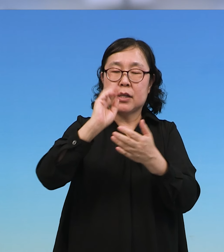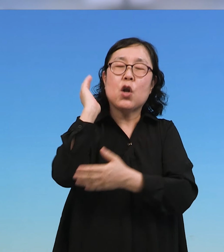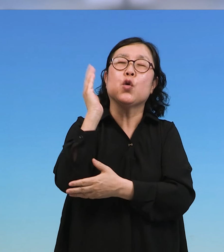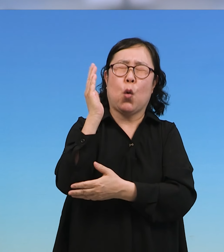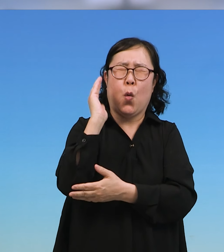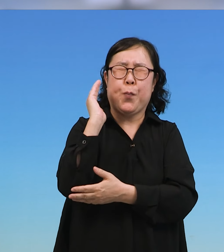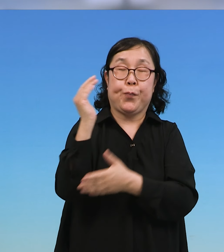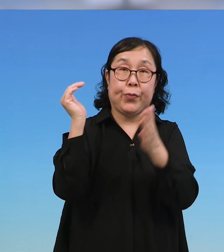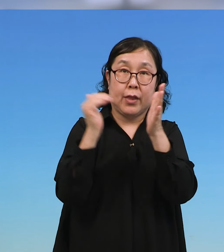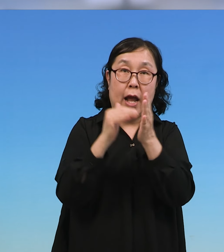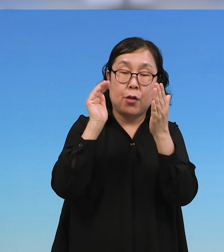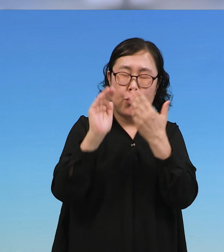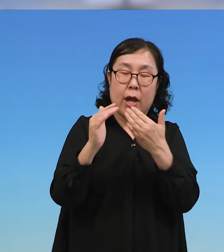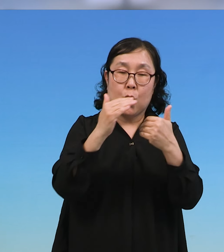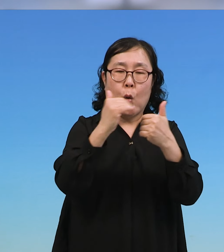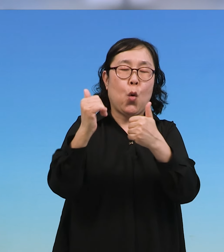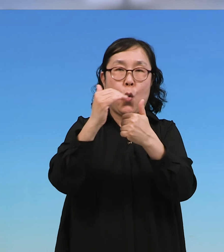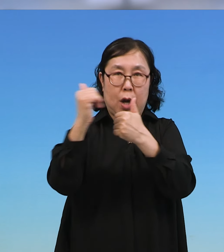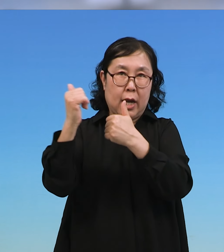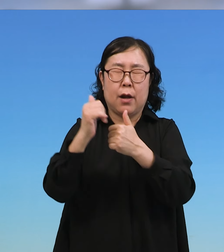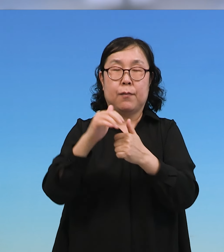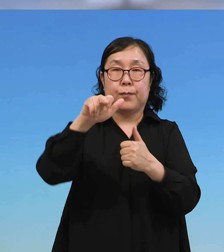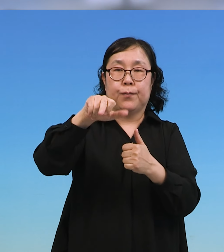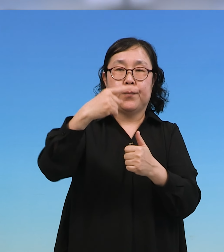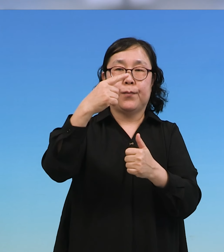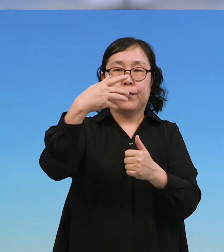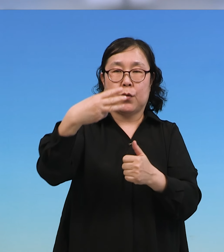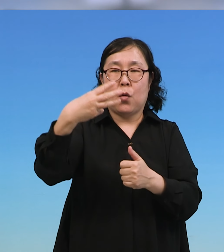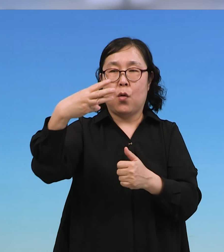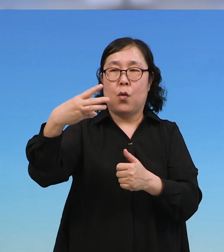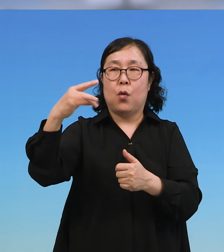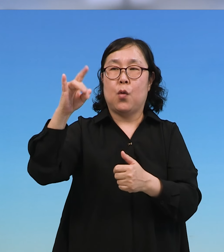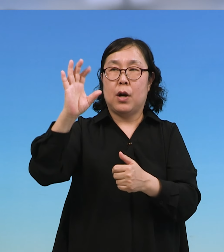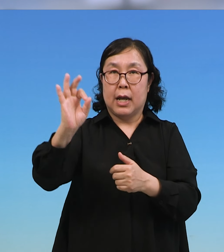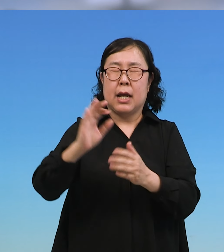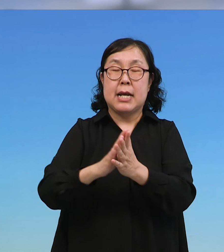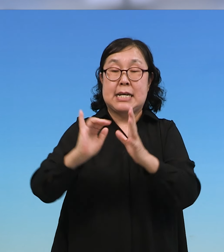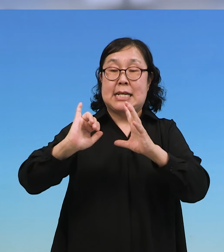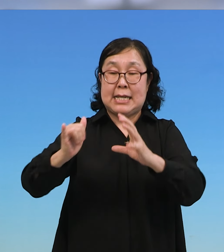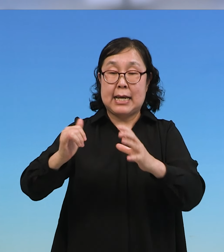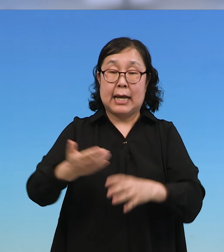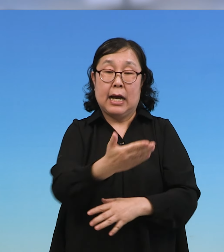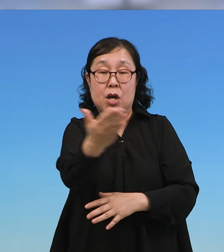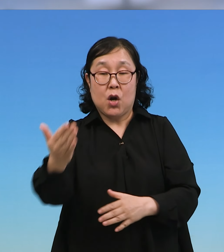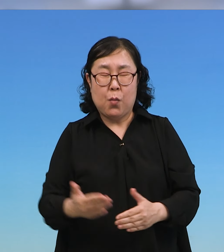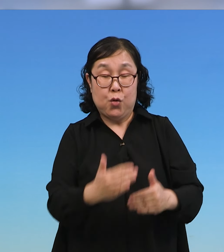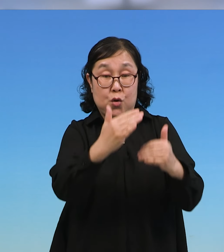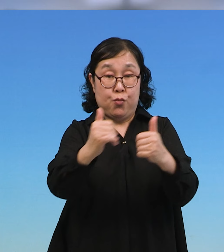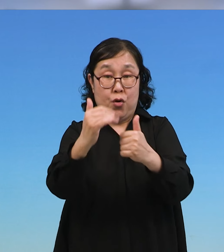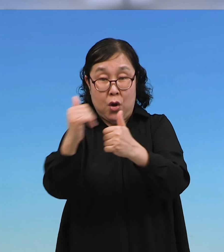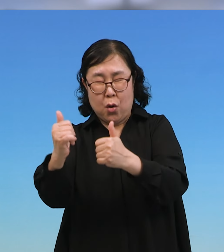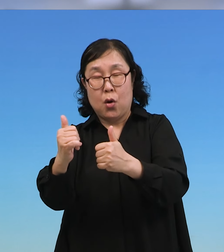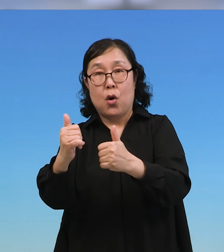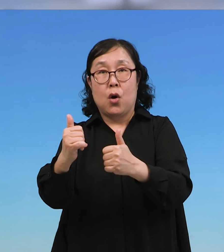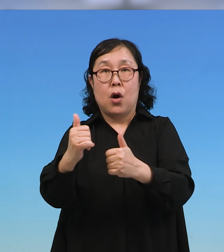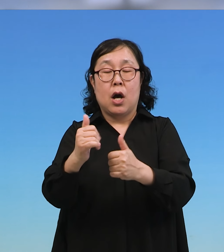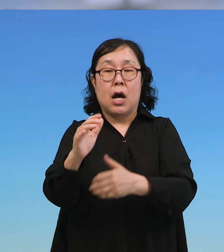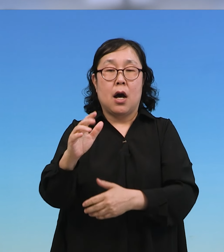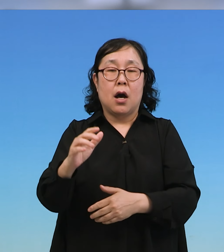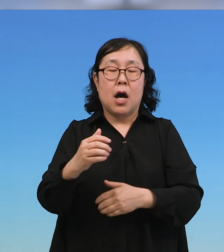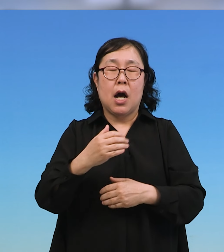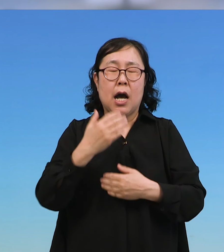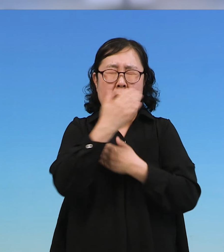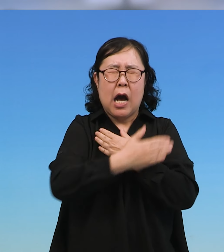여러분을 부릅니다. 선교 사역에 헌신할 청년 없습니까? 그래서 이제 이렇게 세우고,